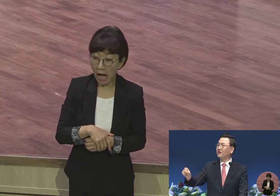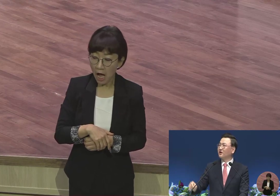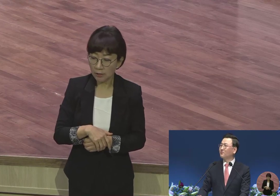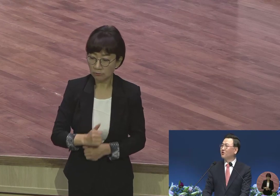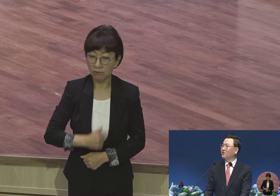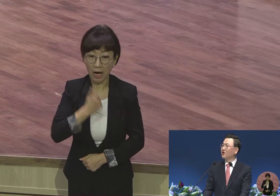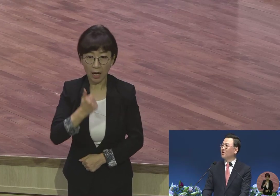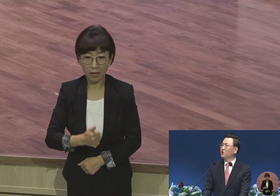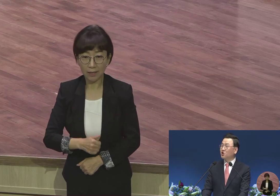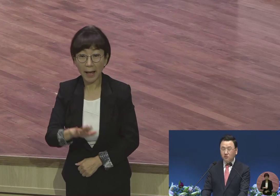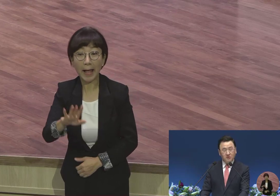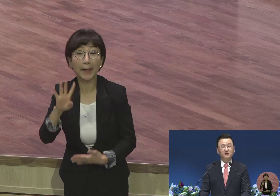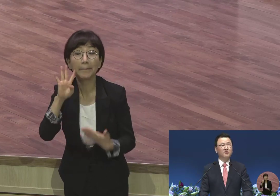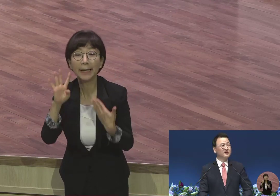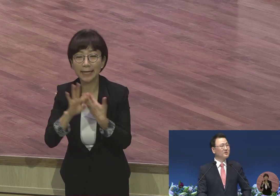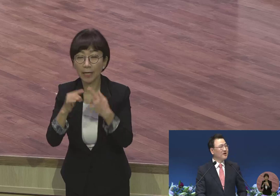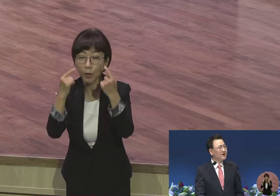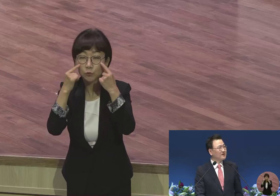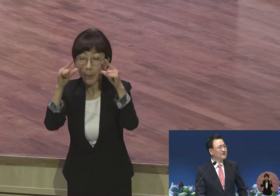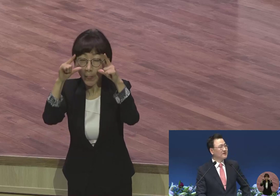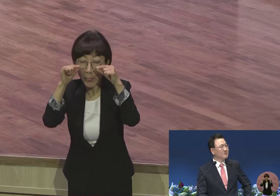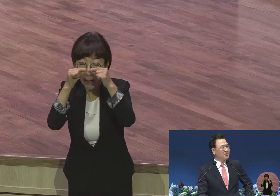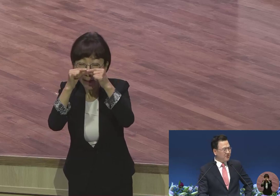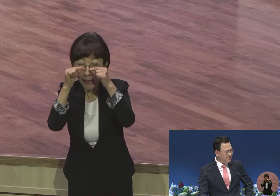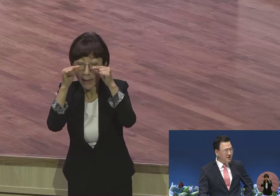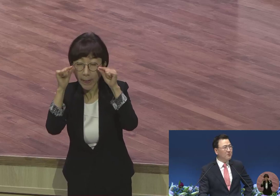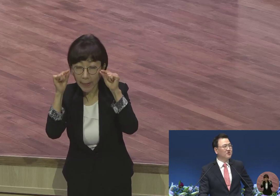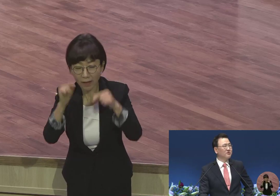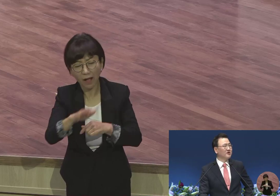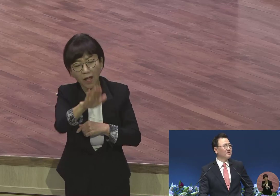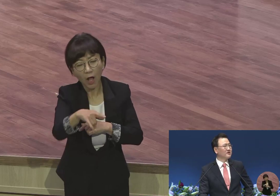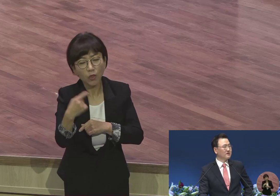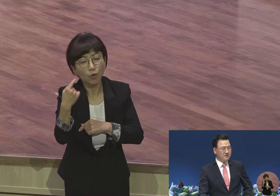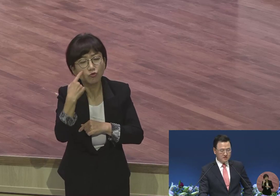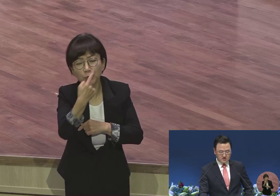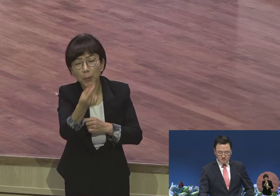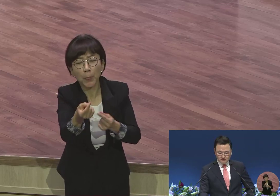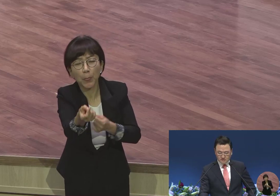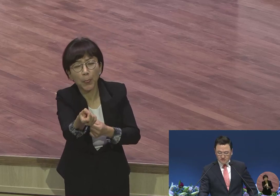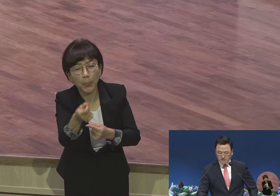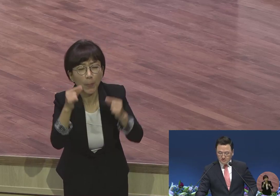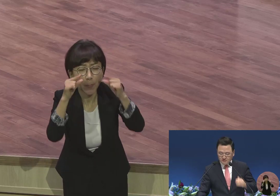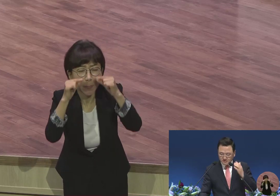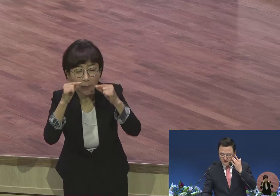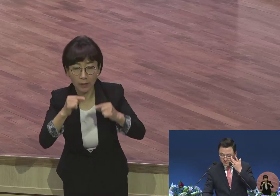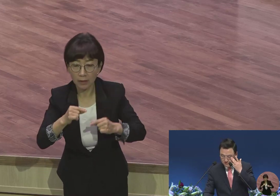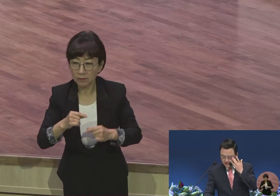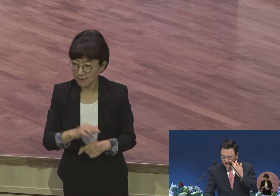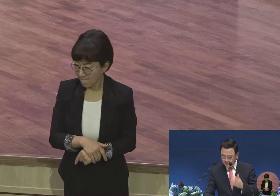작다고 사실 얘기하면 친구 되는 줄 아십니까? 평생 왼수래거든.